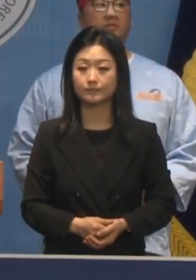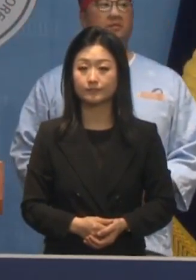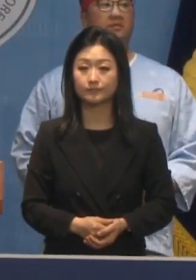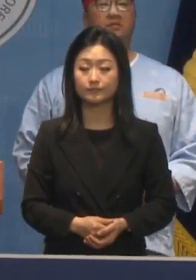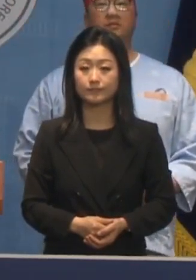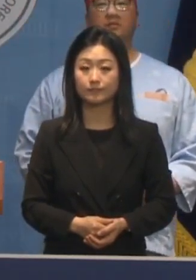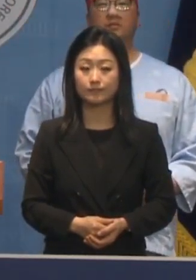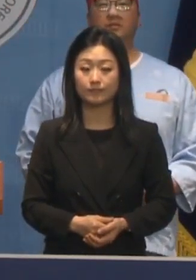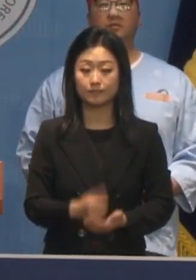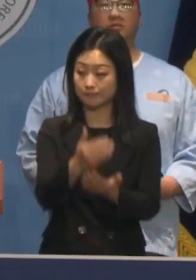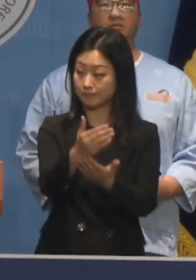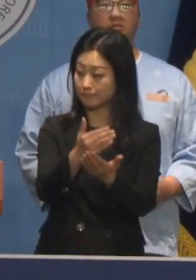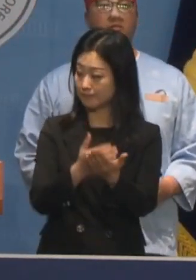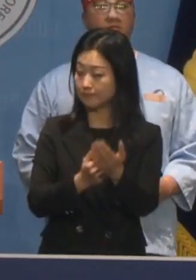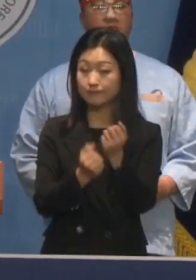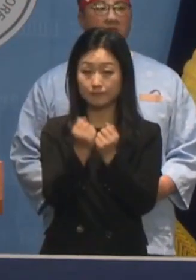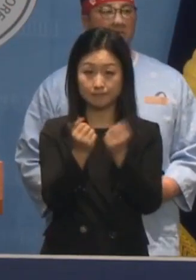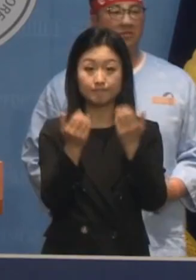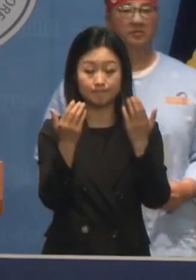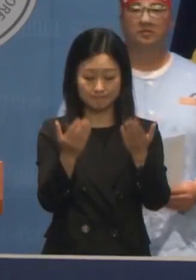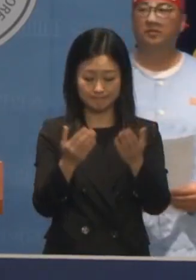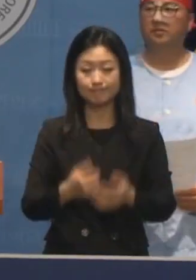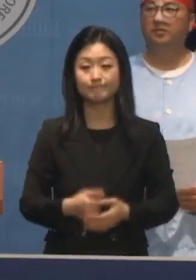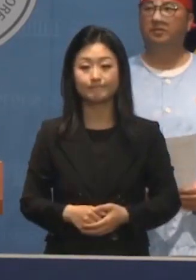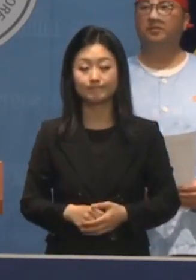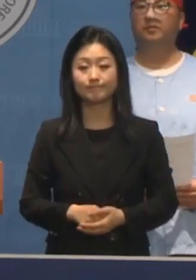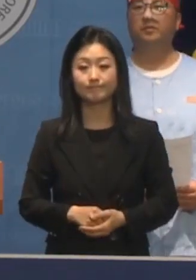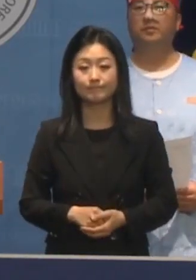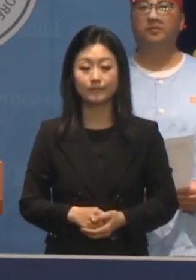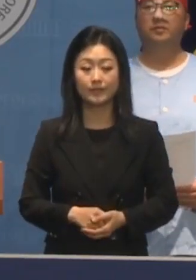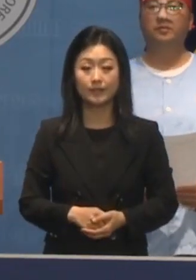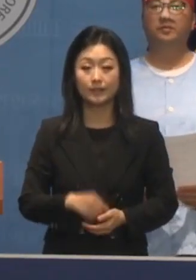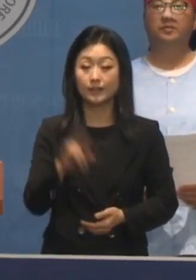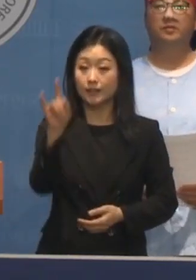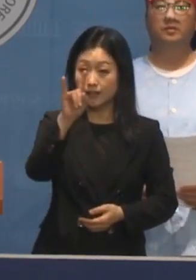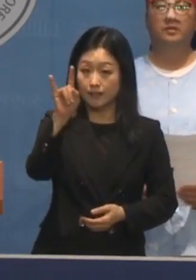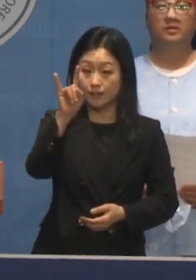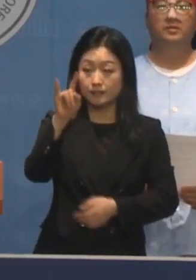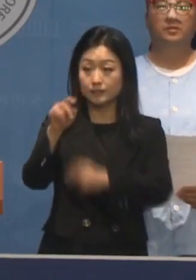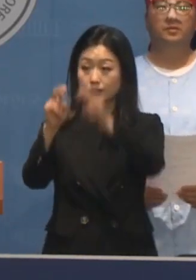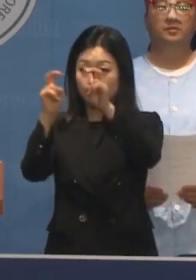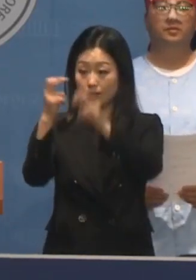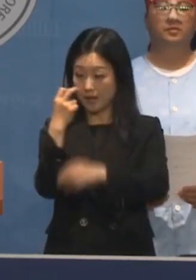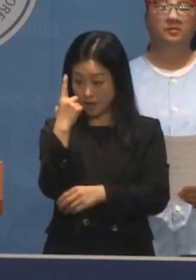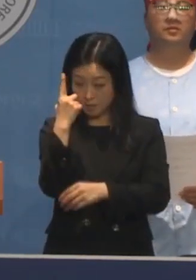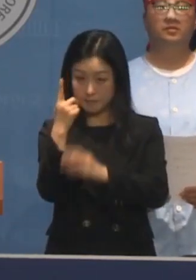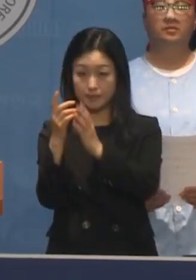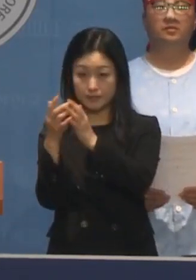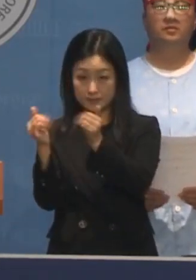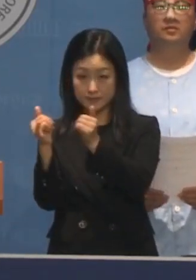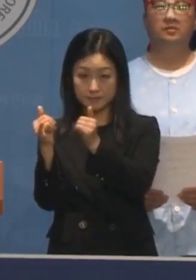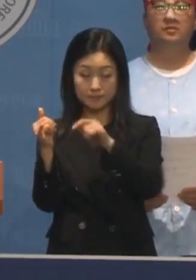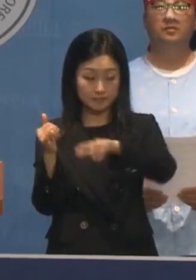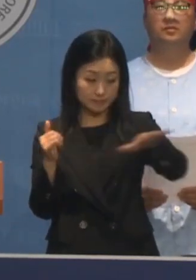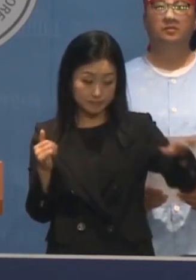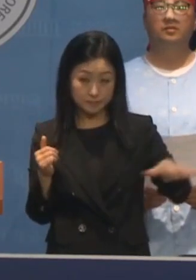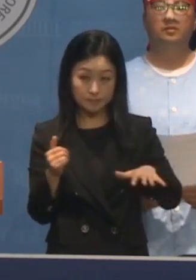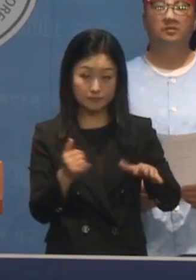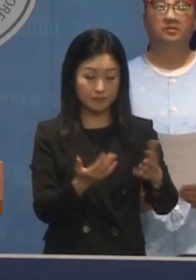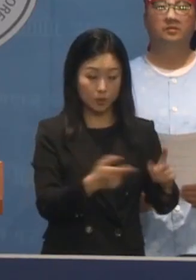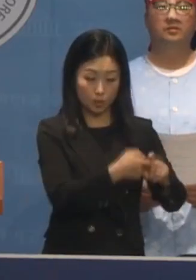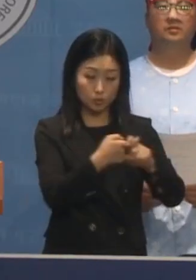예, 기자회견문을 읽도록 하겠습니다. 현대중공업은 경비대 집단폭력